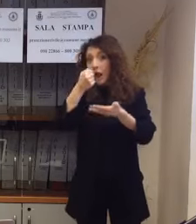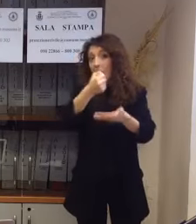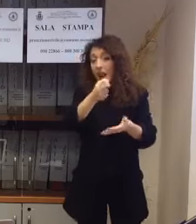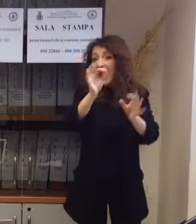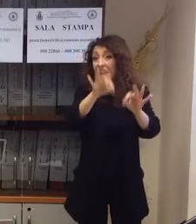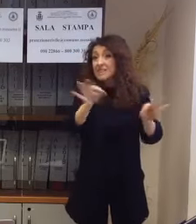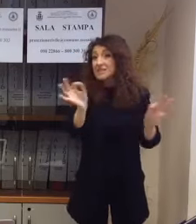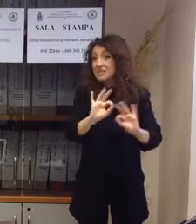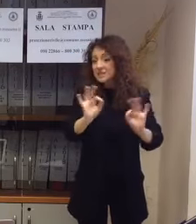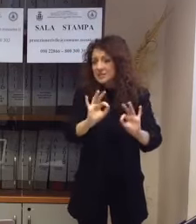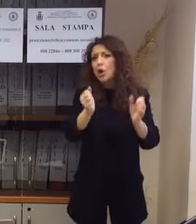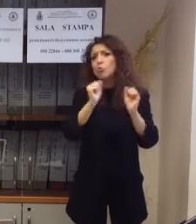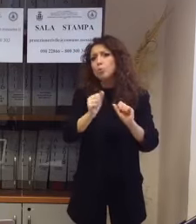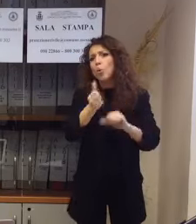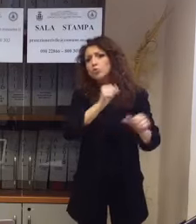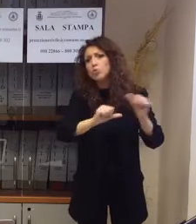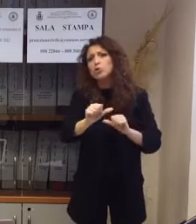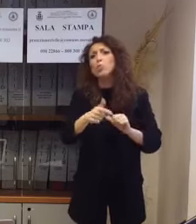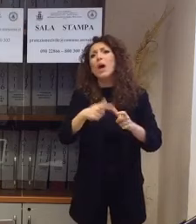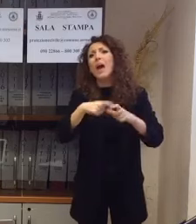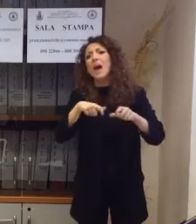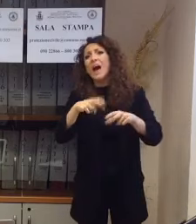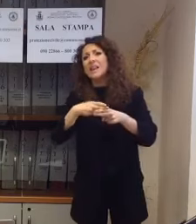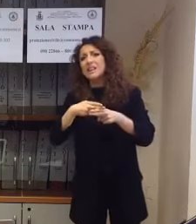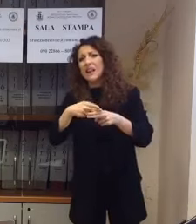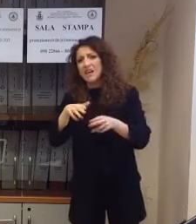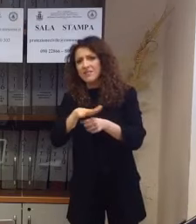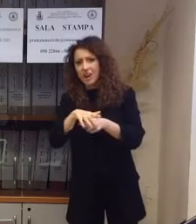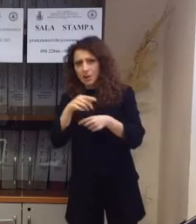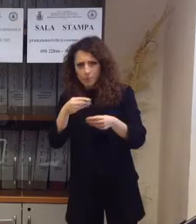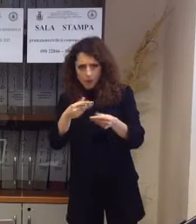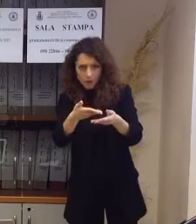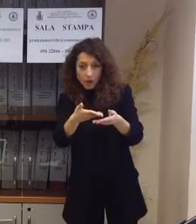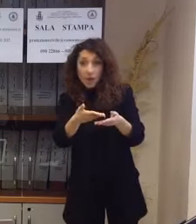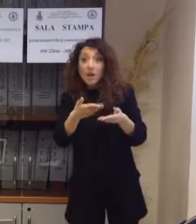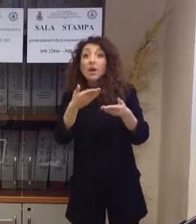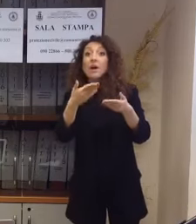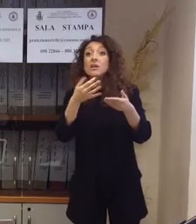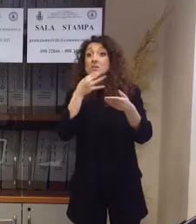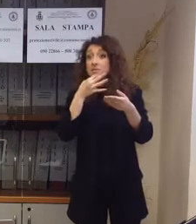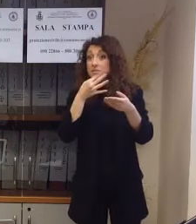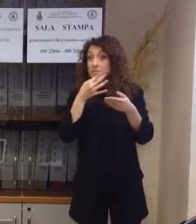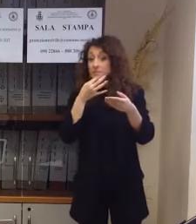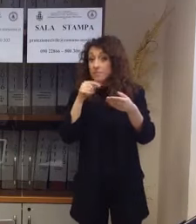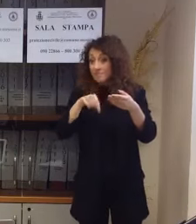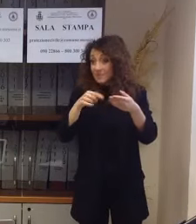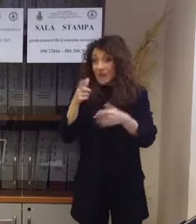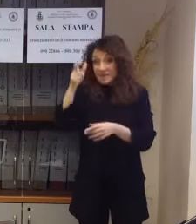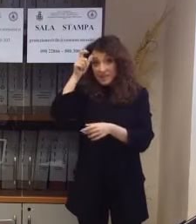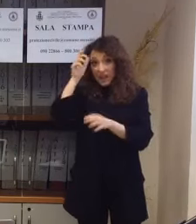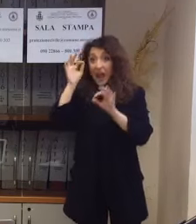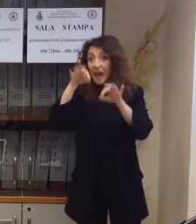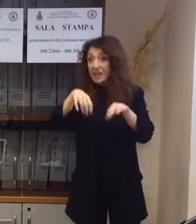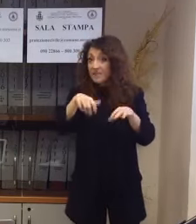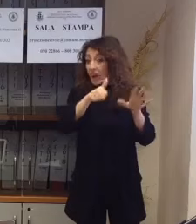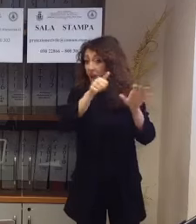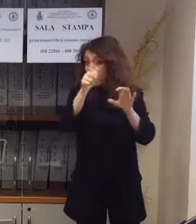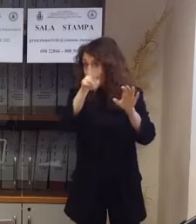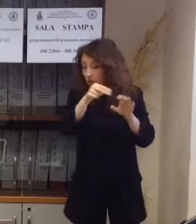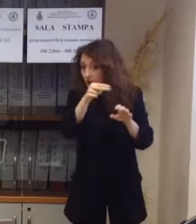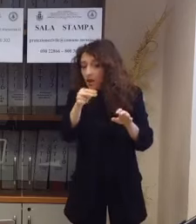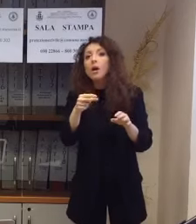perché se non era da come vivere è inutile, non vi potevo lasciare io alla mercé della burocrazia. Quindi vi abbiamo aiutato,